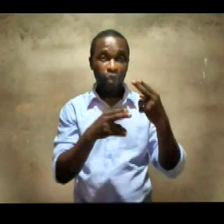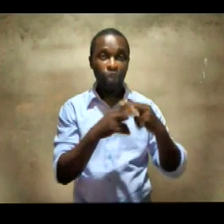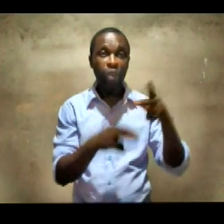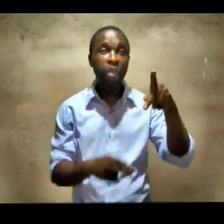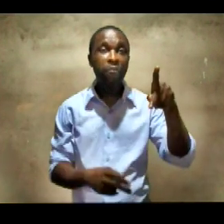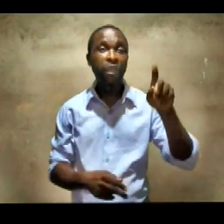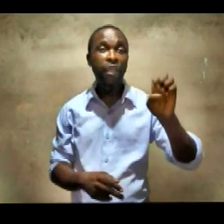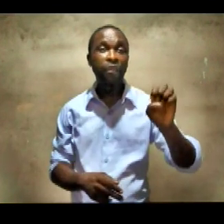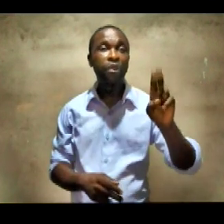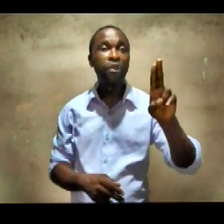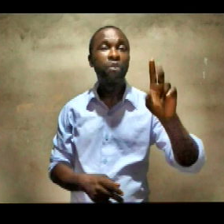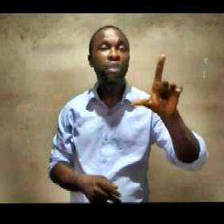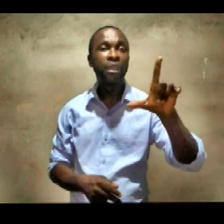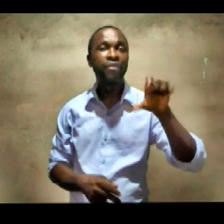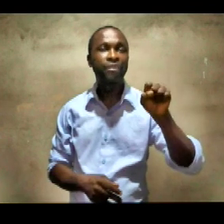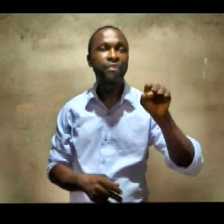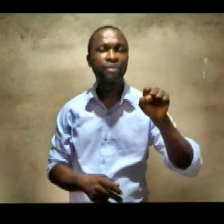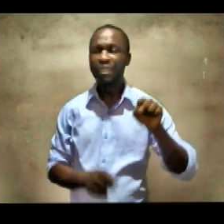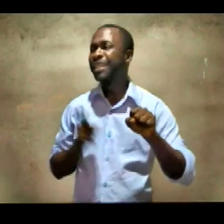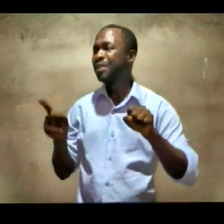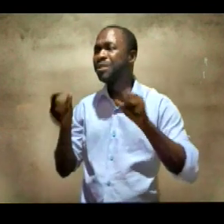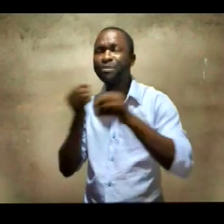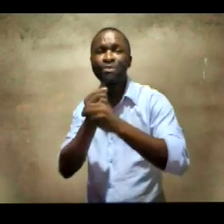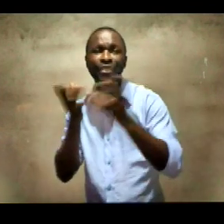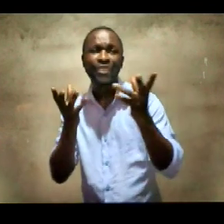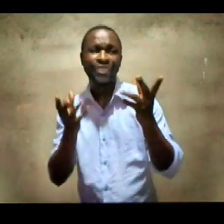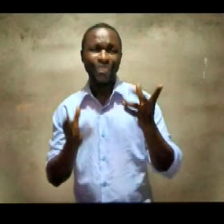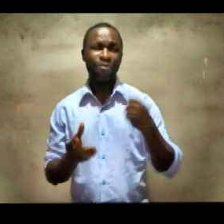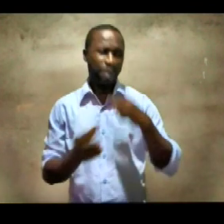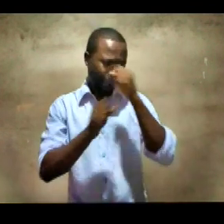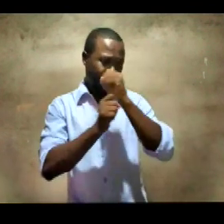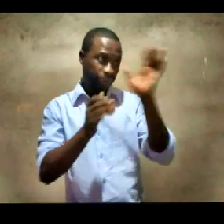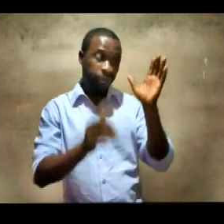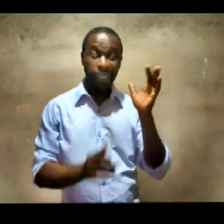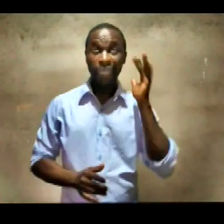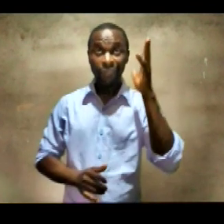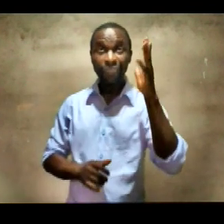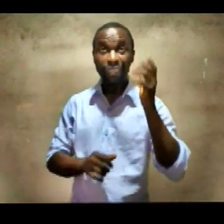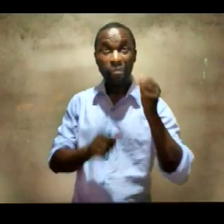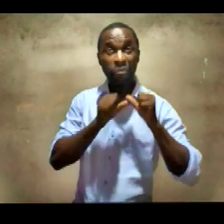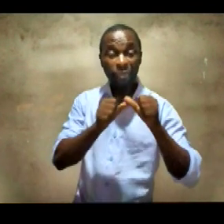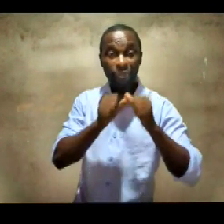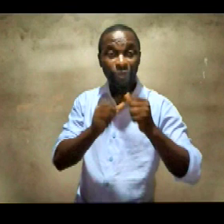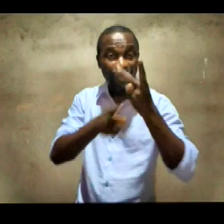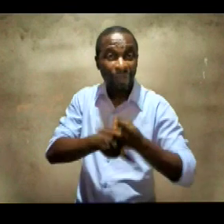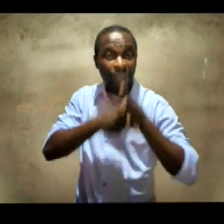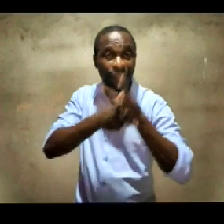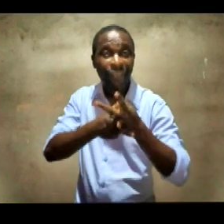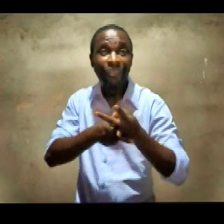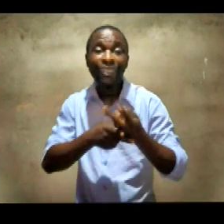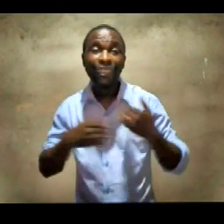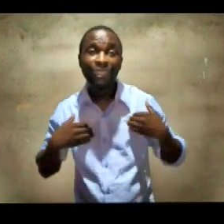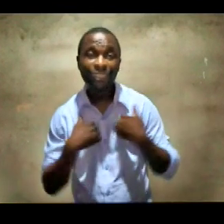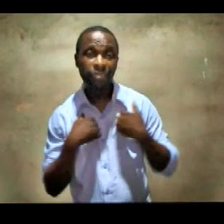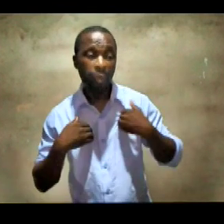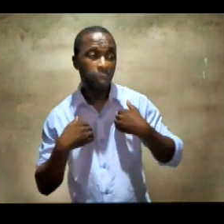Je ne pense pas qu'on puisse continuer l'élevage. Avec le changement climatique, les choses se compliquent pour nous, sans parler de ce qui va se passer pour